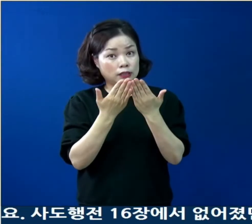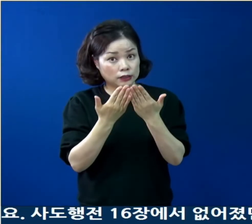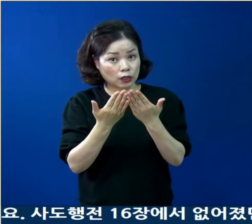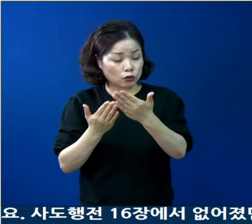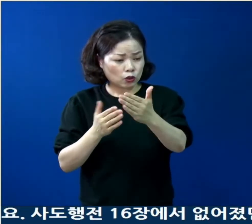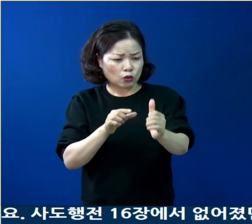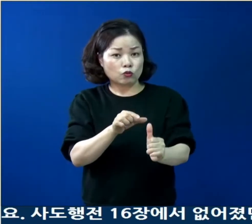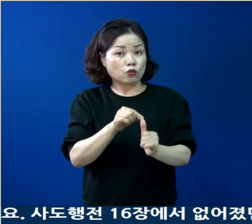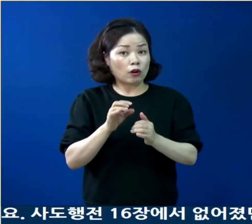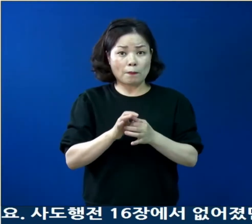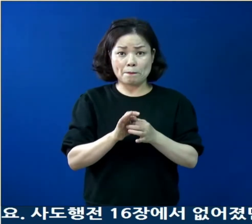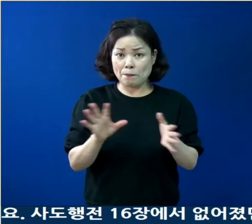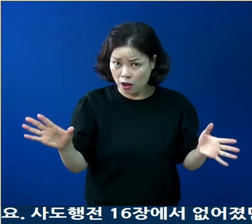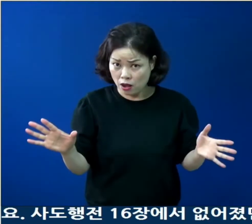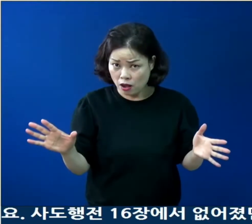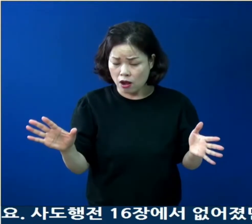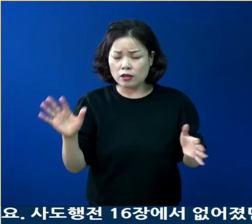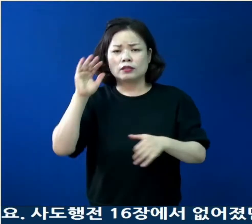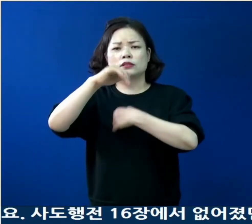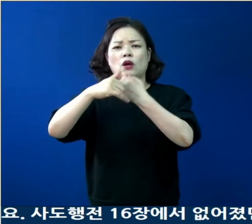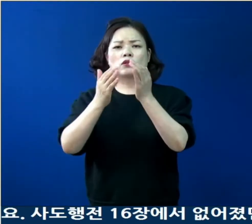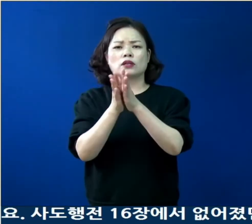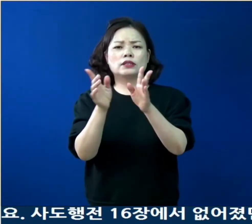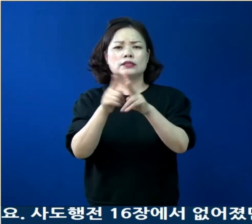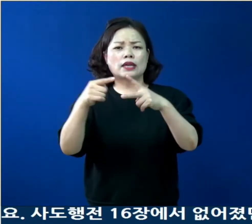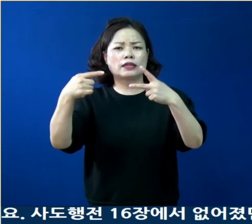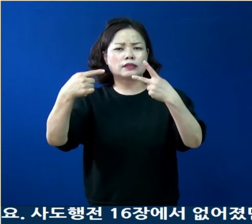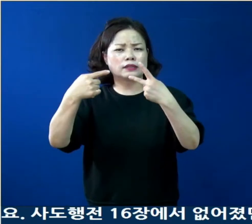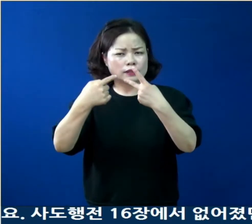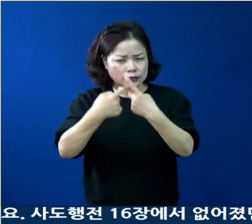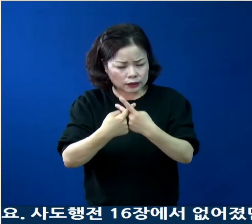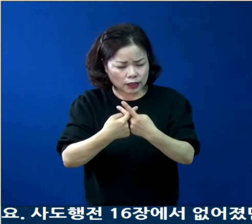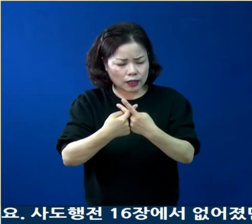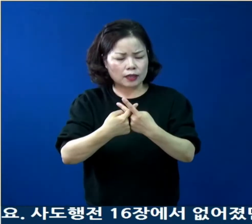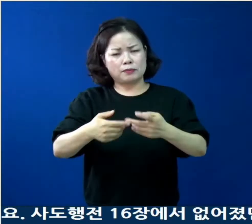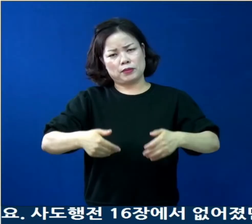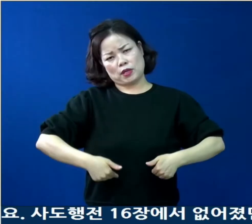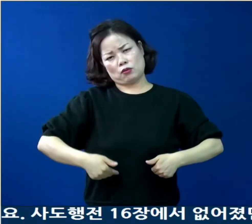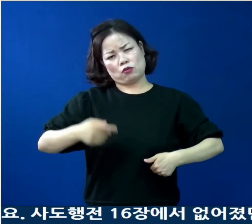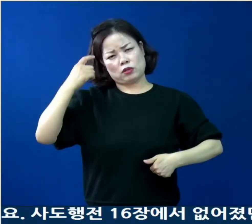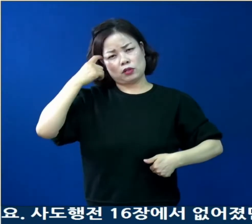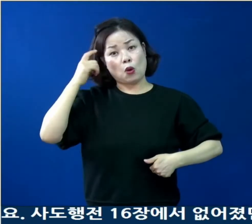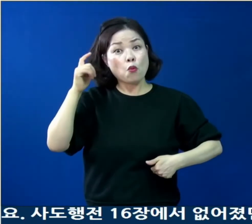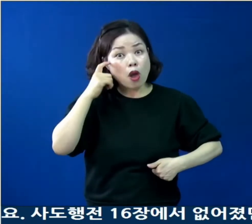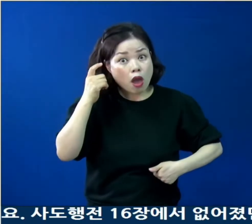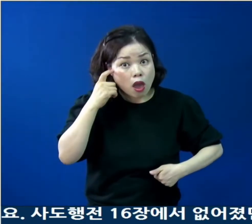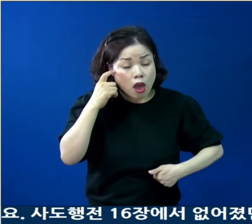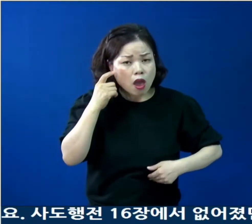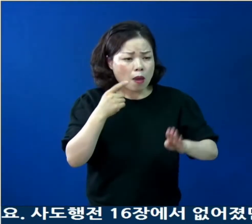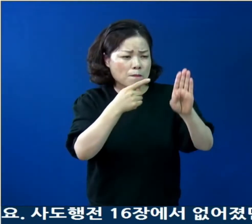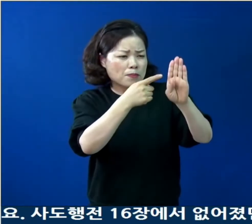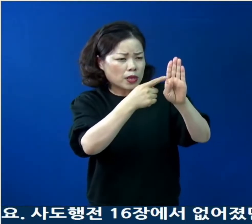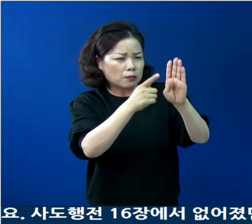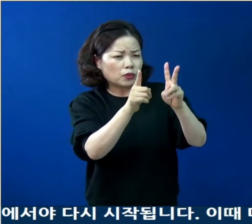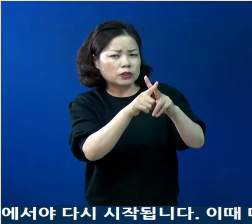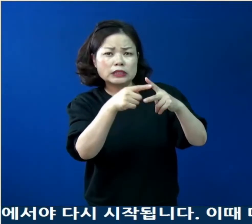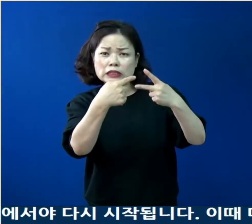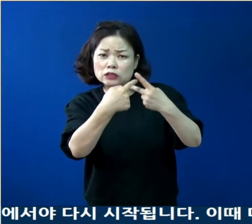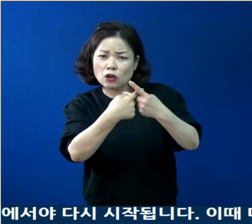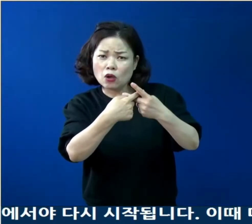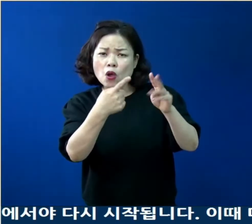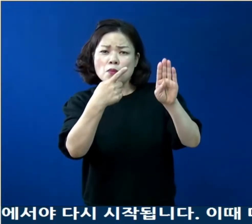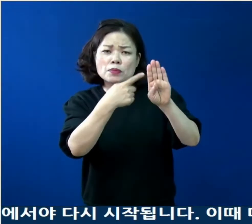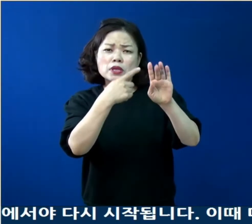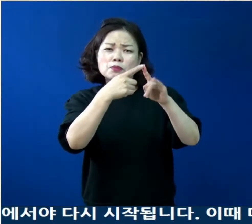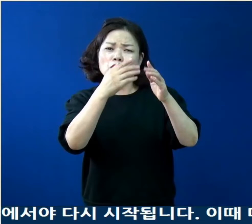구원과 상관이 없습니다. 그러나 성경을 이해하는데 저는 적지 않은 도움이 되리라고 생각하는 겁니다. 왜냐하면 빌립보서를 이해할 때 어떻게